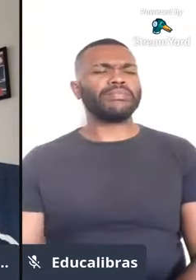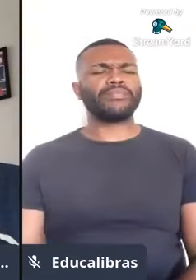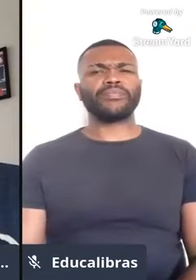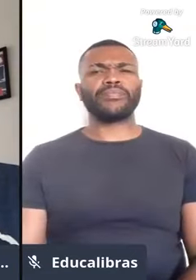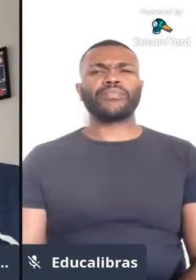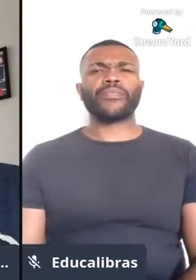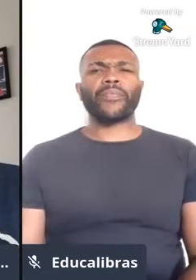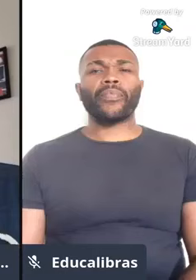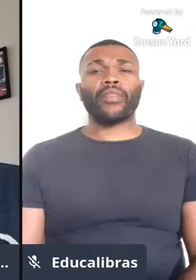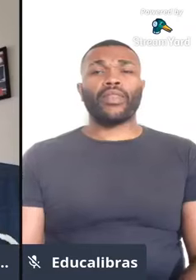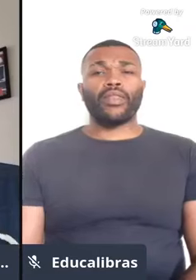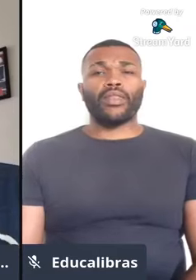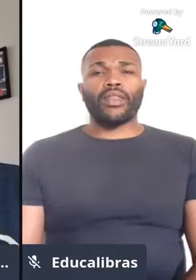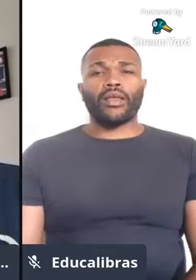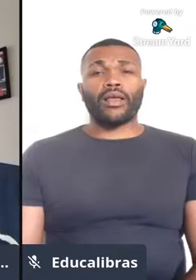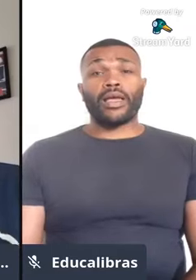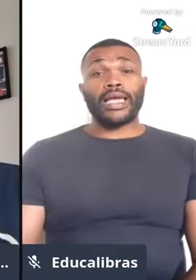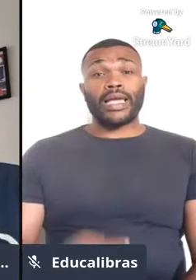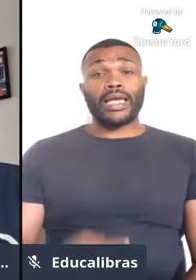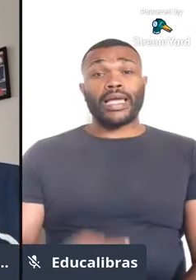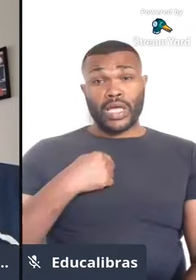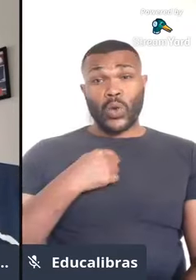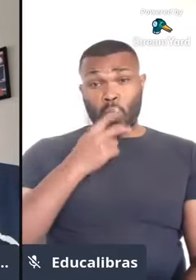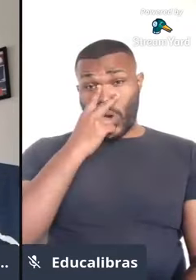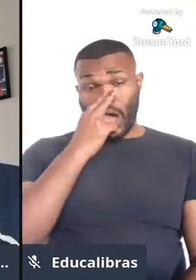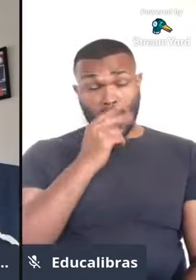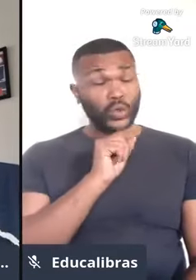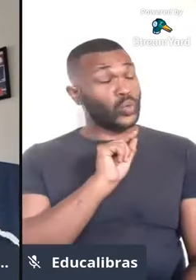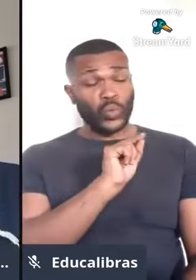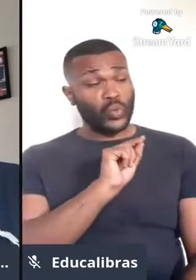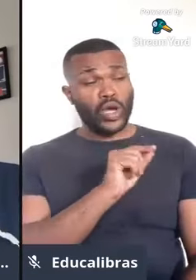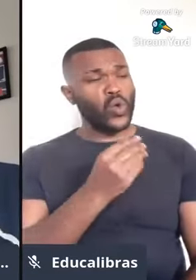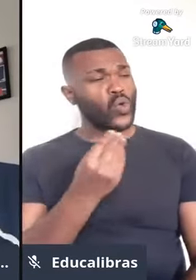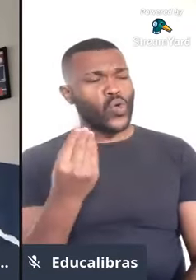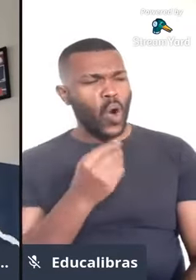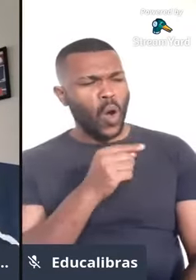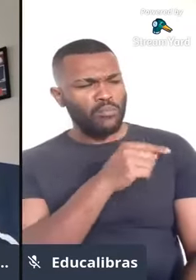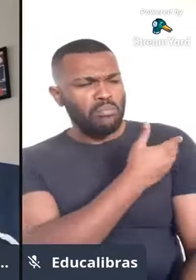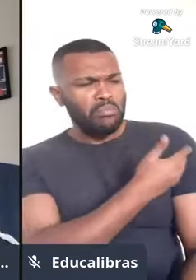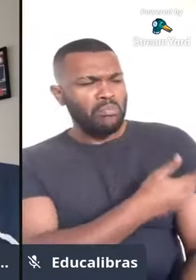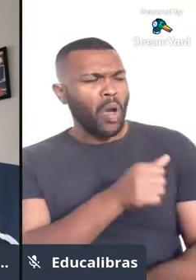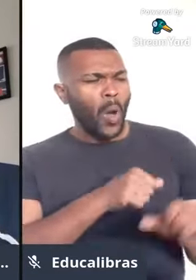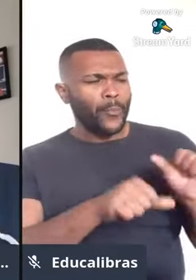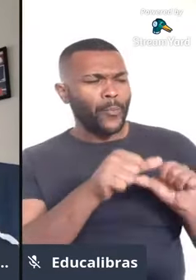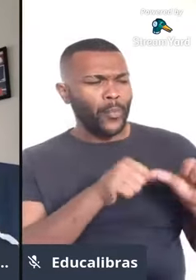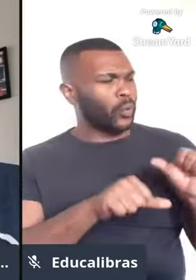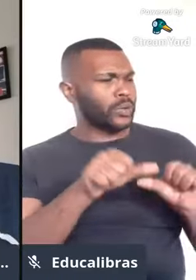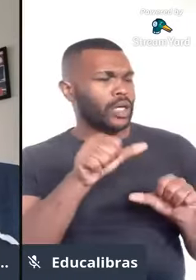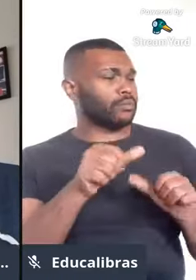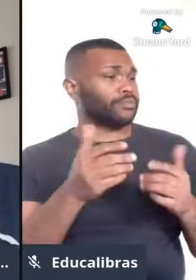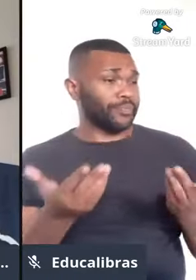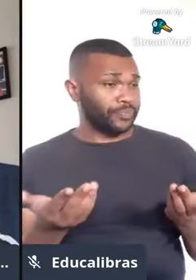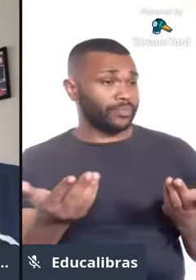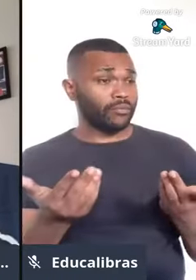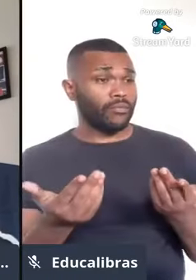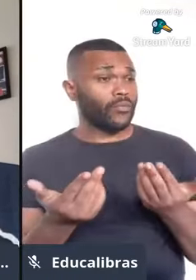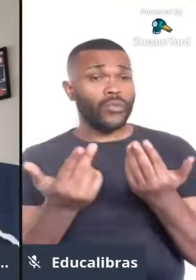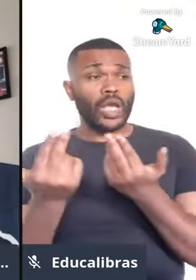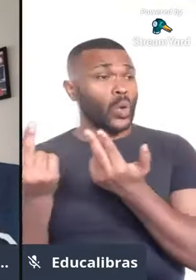Então, o que eu acho, como é que a gente muda isso? Do mesmo jeito que a gente muda em toda e qualquer